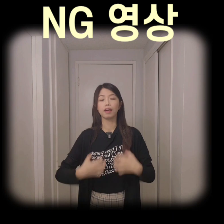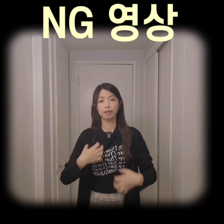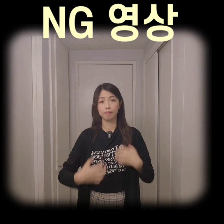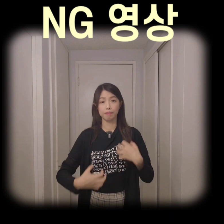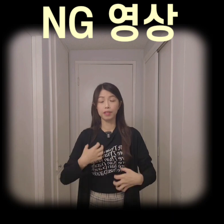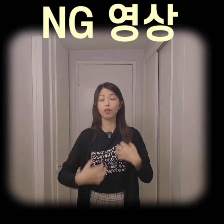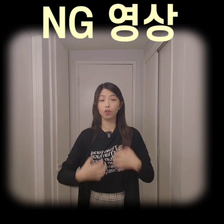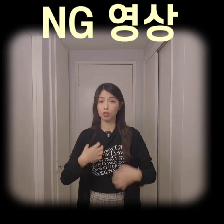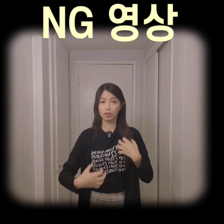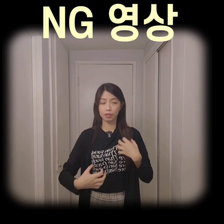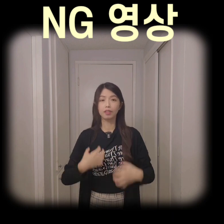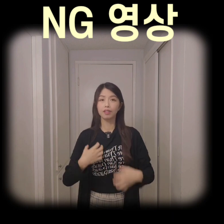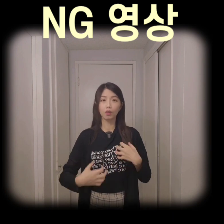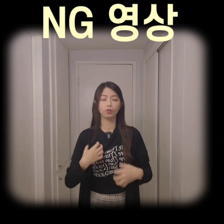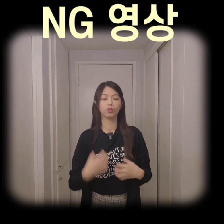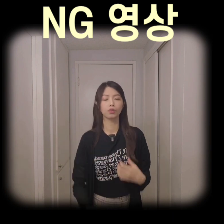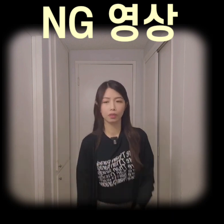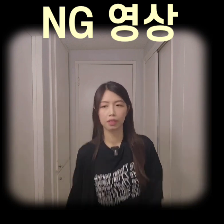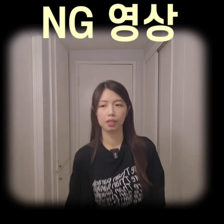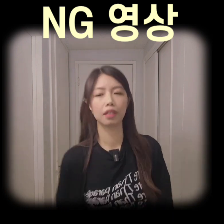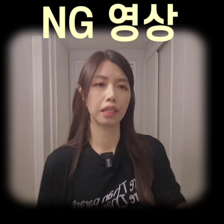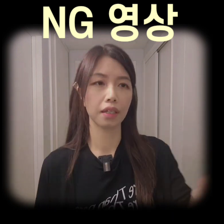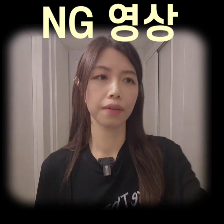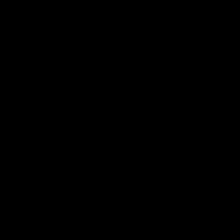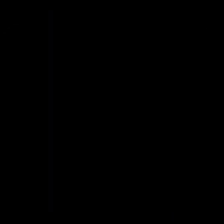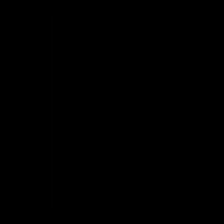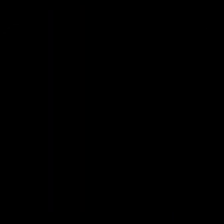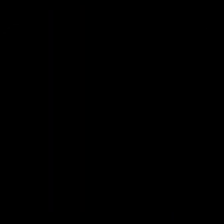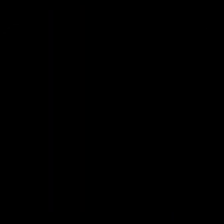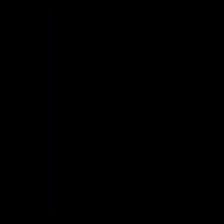긁어 주시 긁어 주듯이